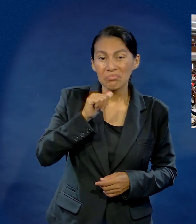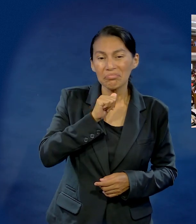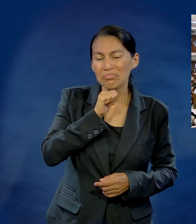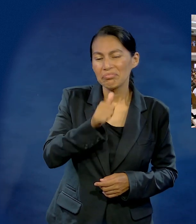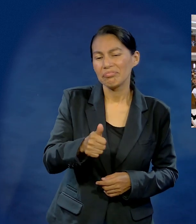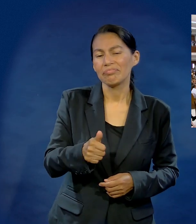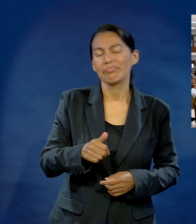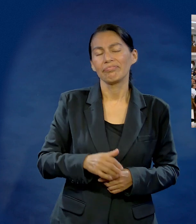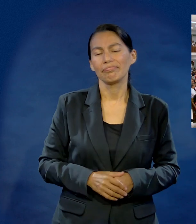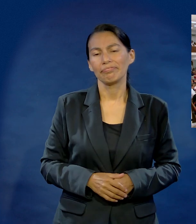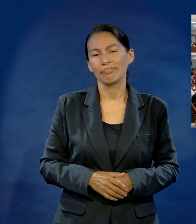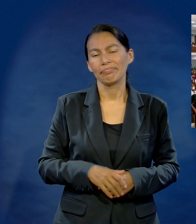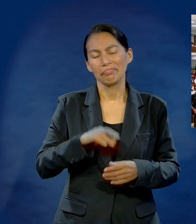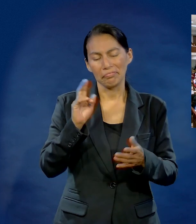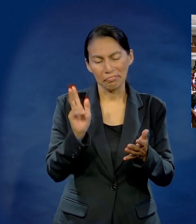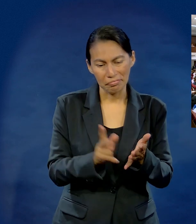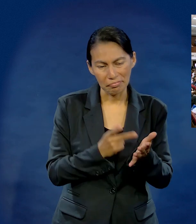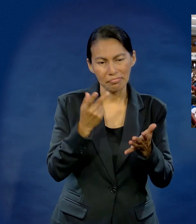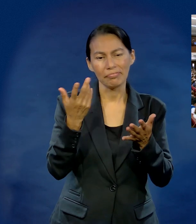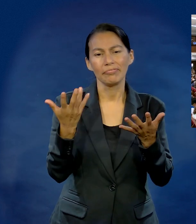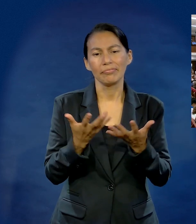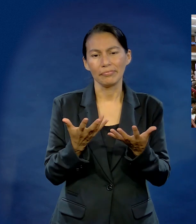¿Y qué es lo que hace Abraham?